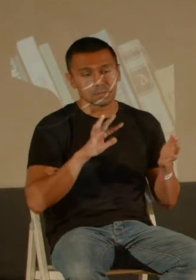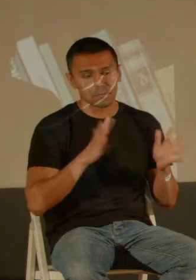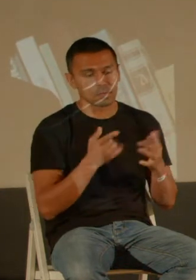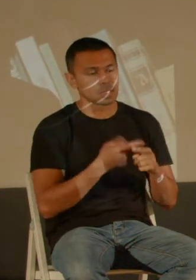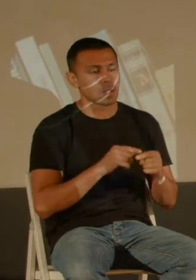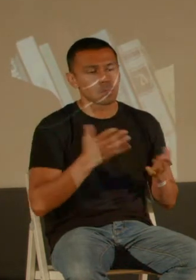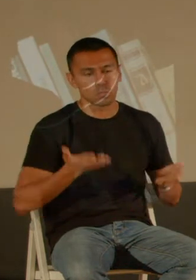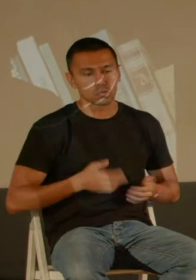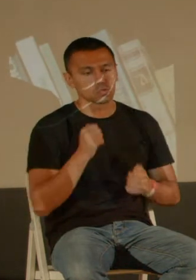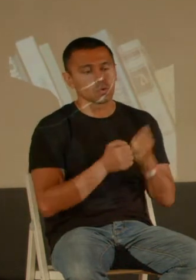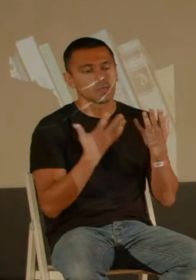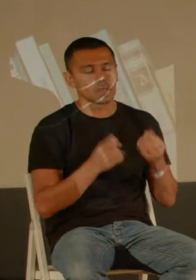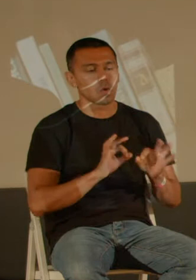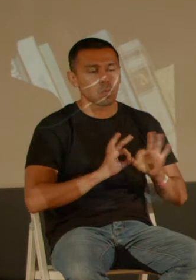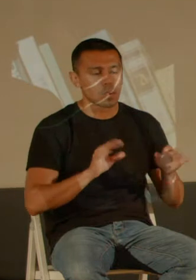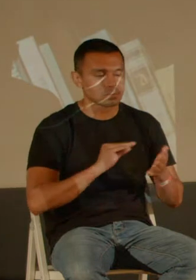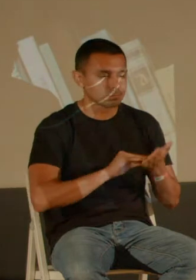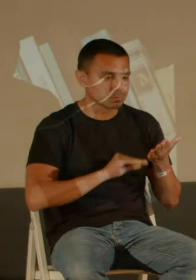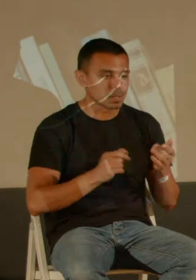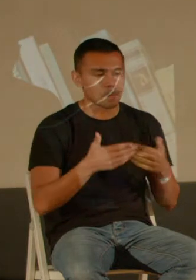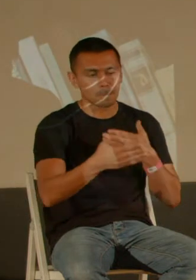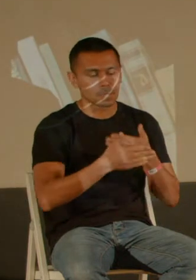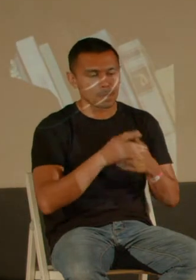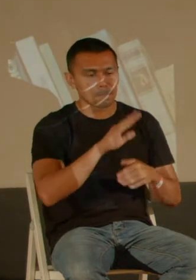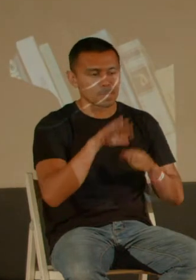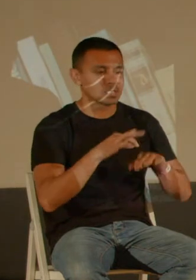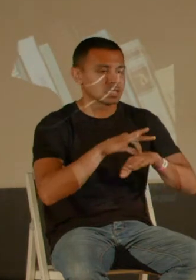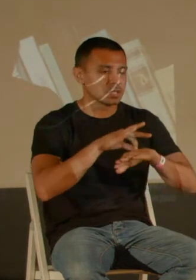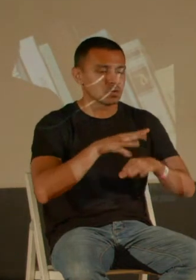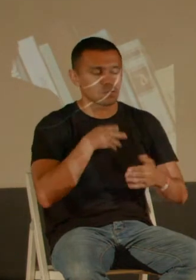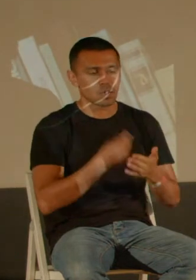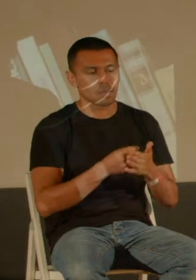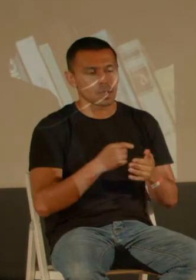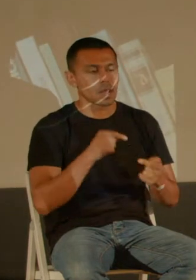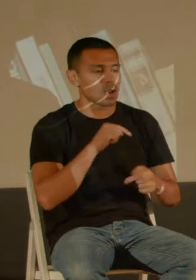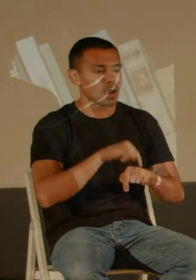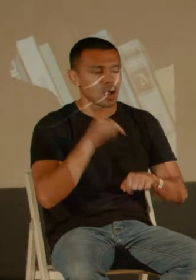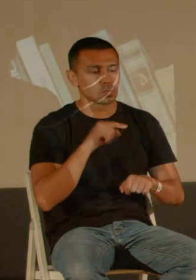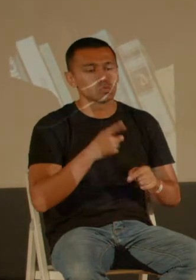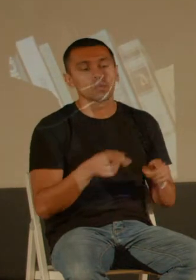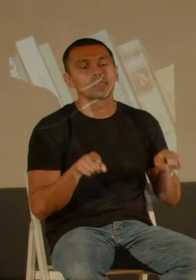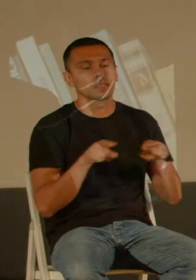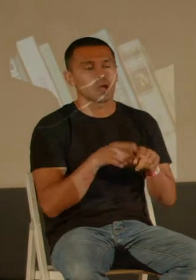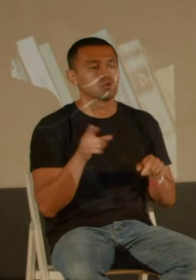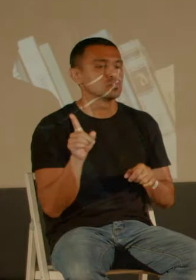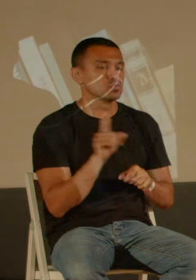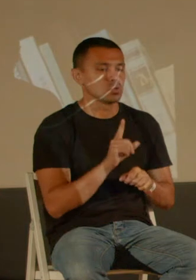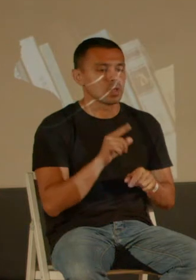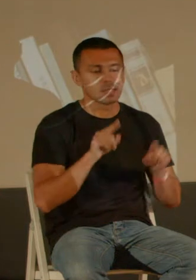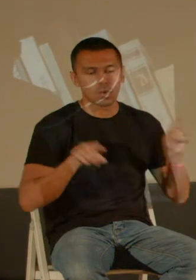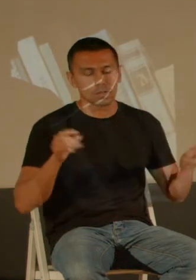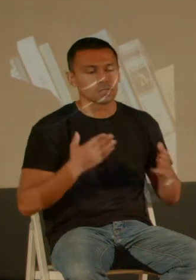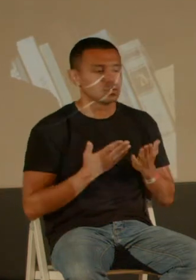оцей побут, оце щоденне описує настільки близько, майже підшкірно, зі своїми реакціями, чому так, і, І що от